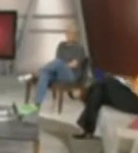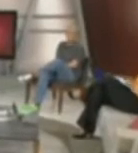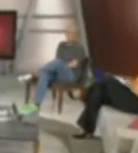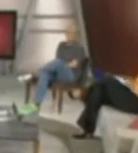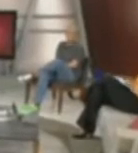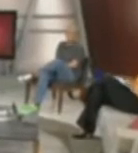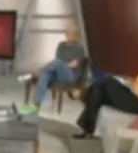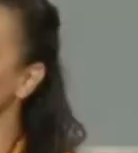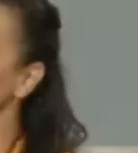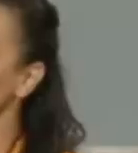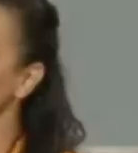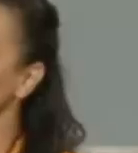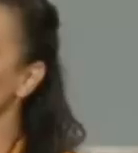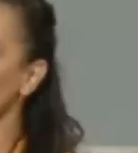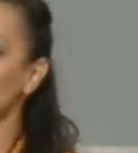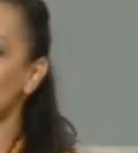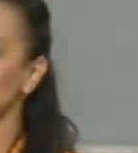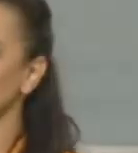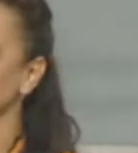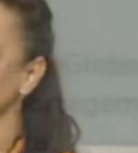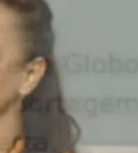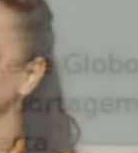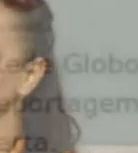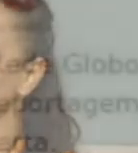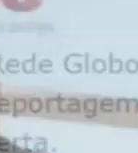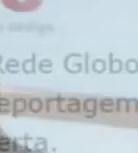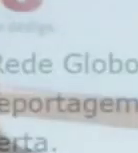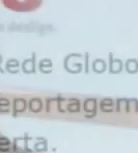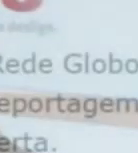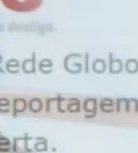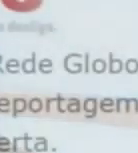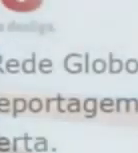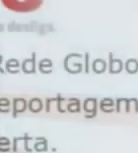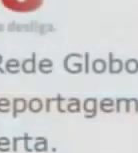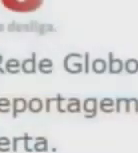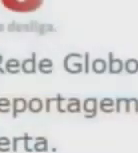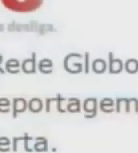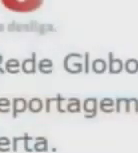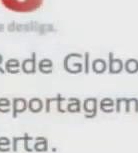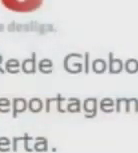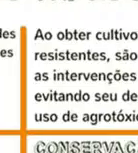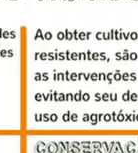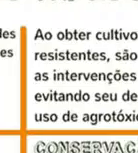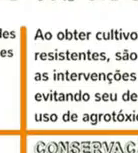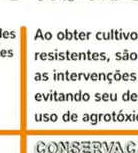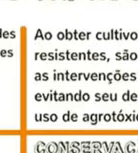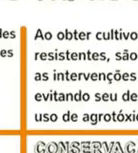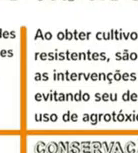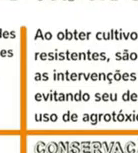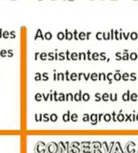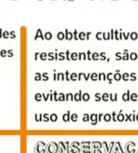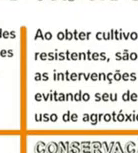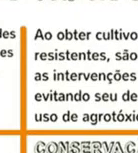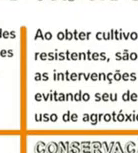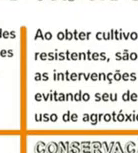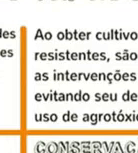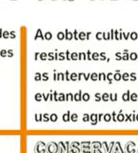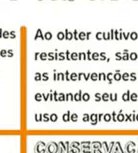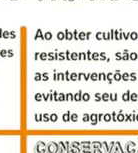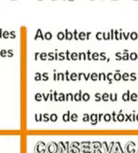franguinho, eventualmente até o boizinho. Eventualmente comemos o boizinho também. A